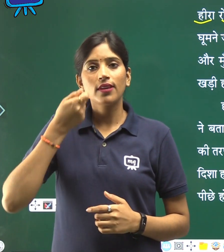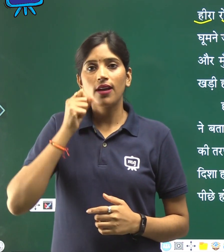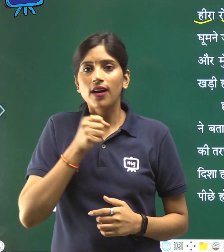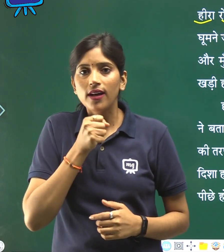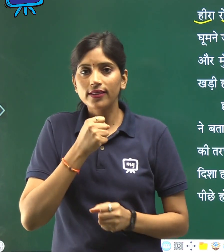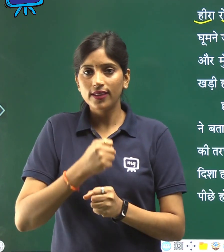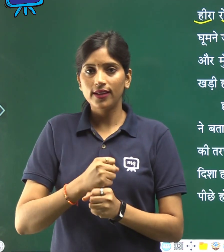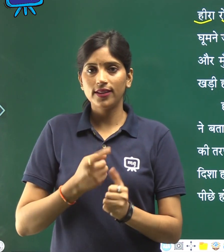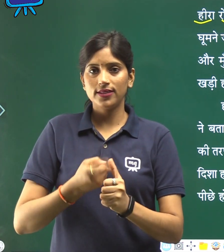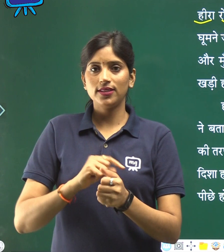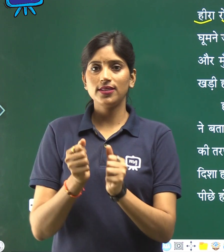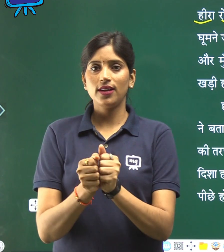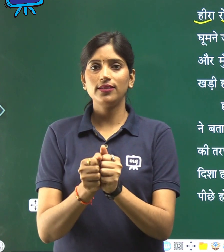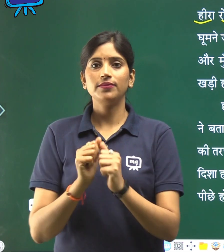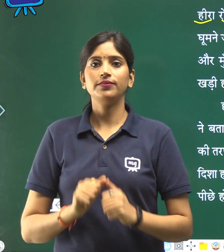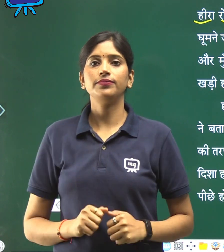दादाजी के साथ